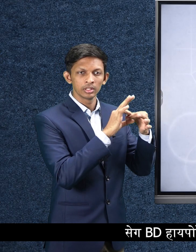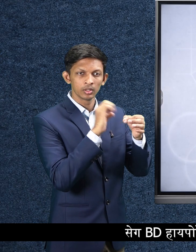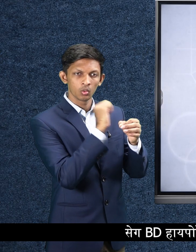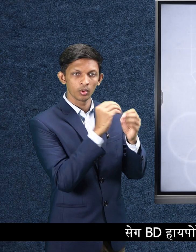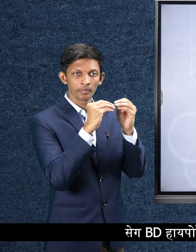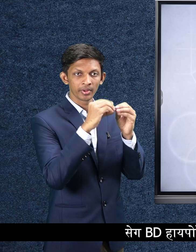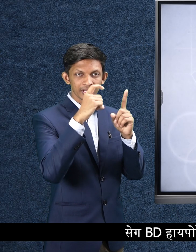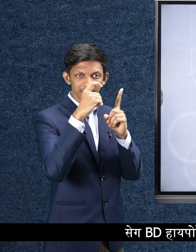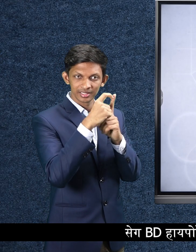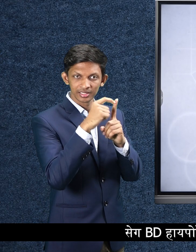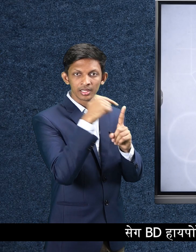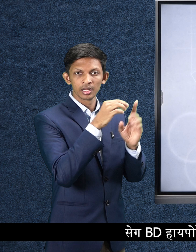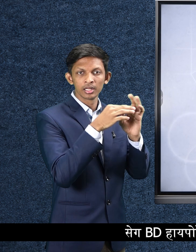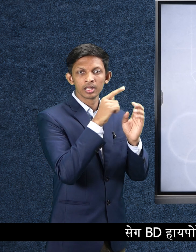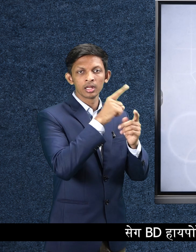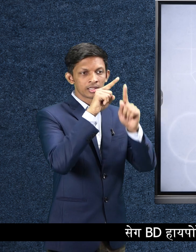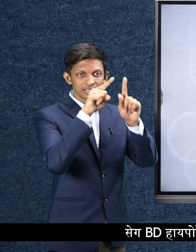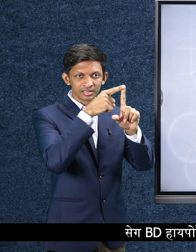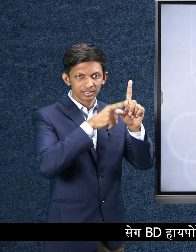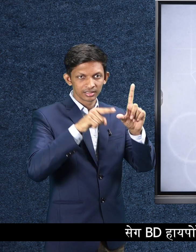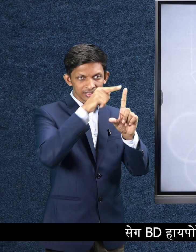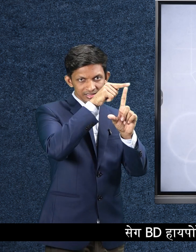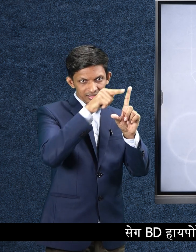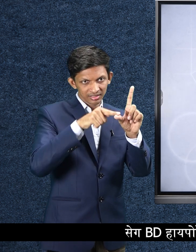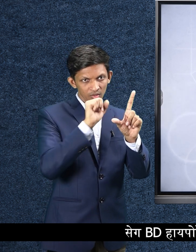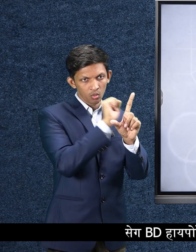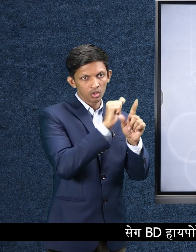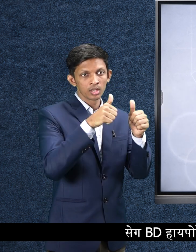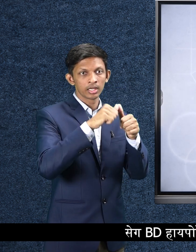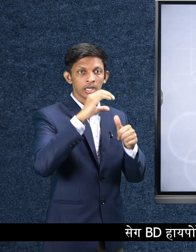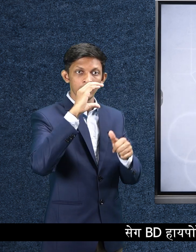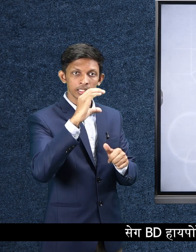सेक BD हायपोटेन्यूस AC ला लांबवत आहे. बांधकाम.